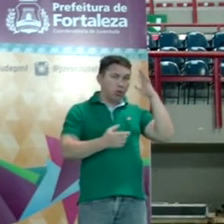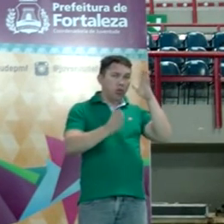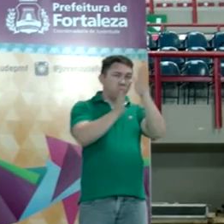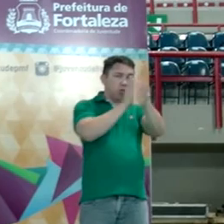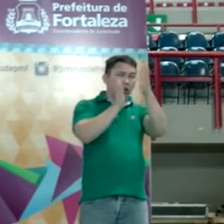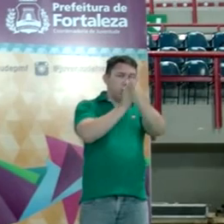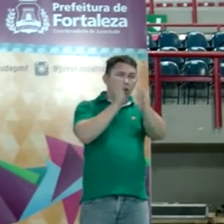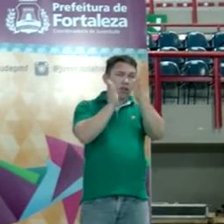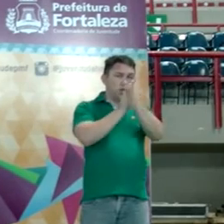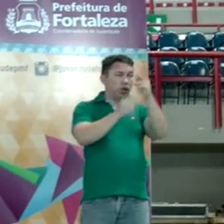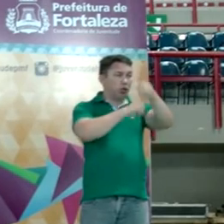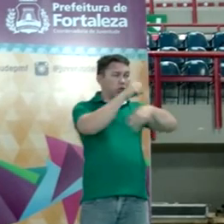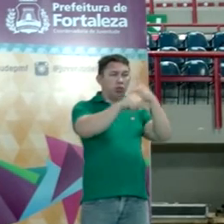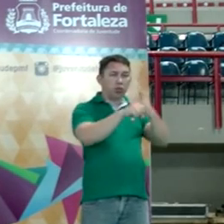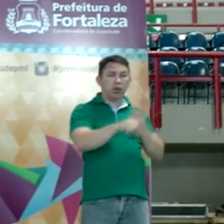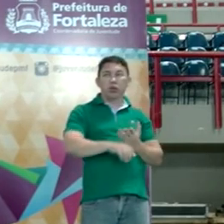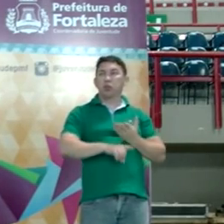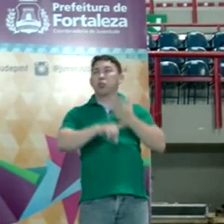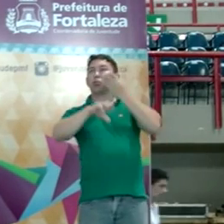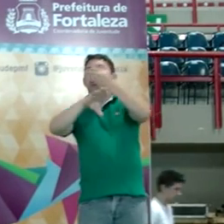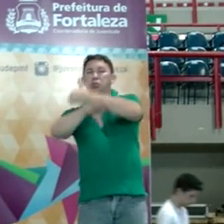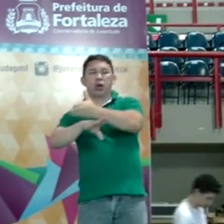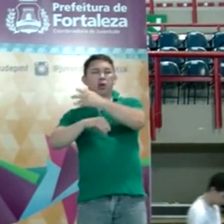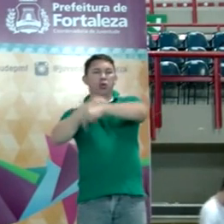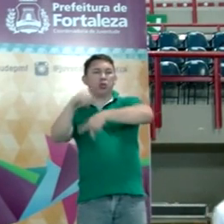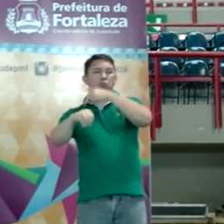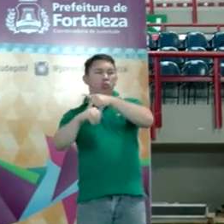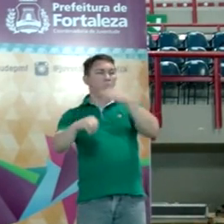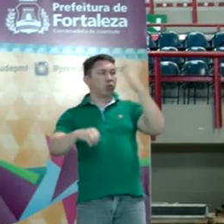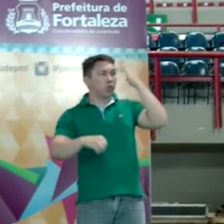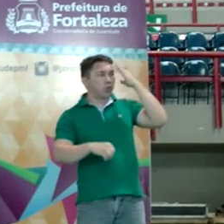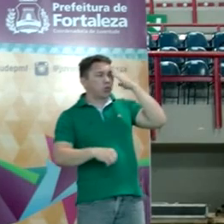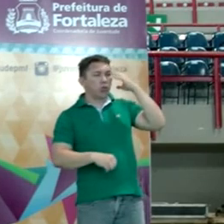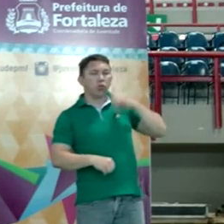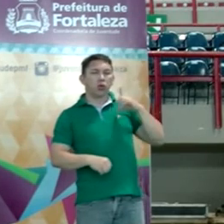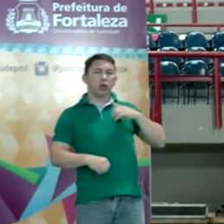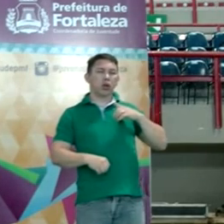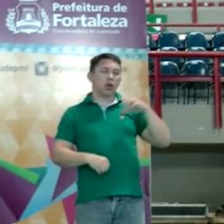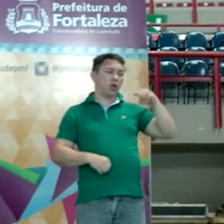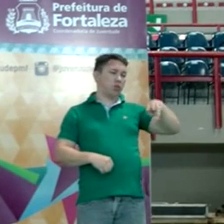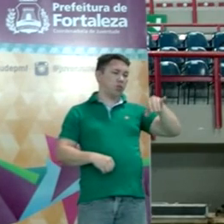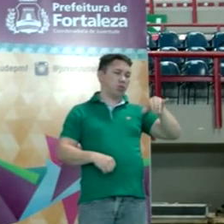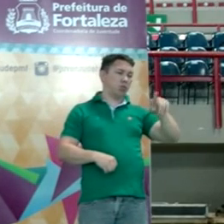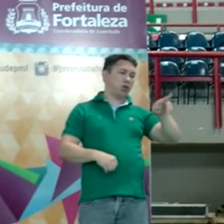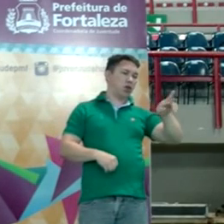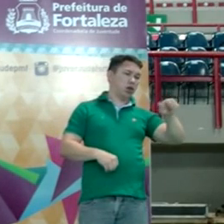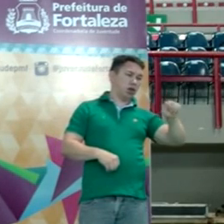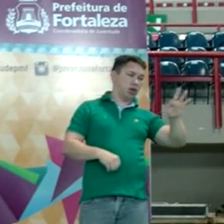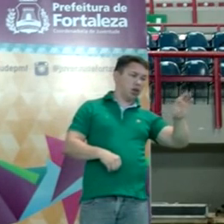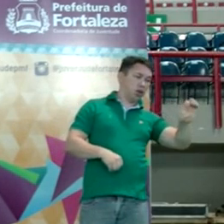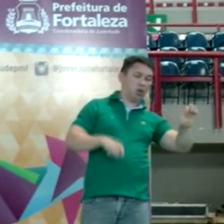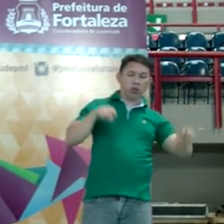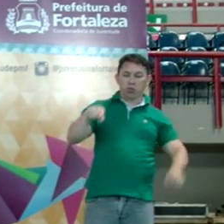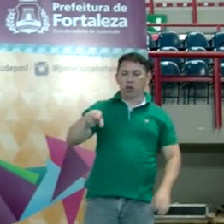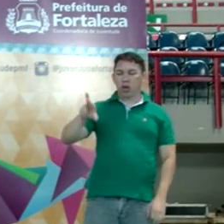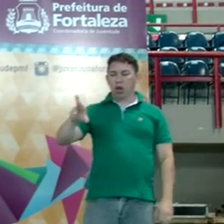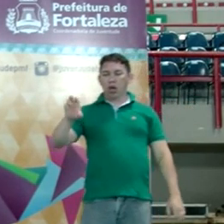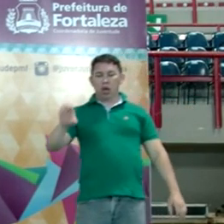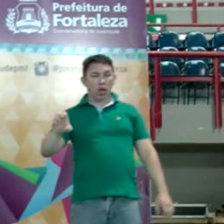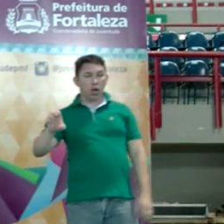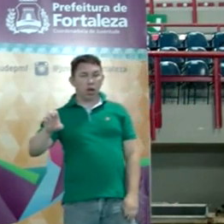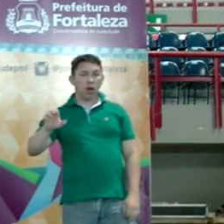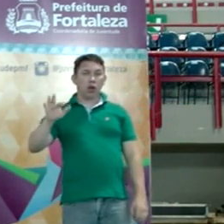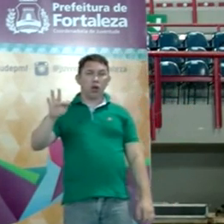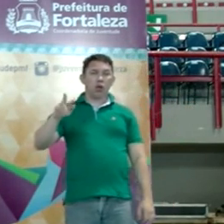refugiados. Muito mesmo. Certo? Compreender o que é um migrante e o que é um refugiado,